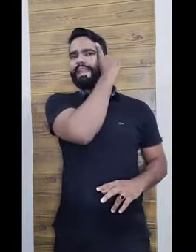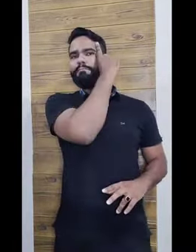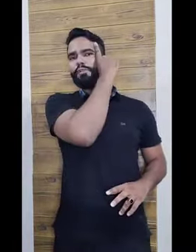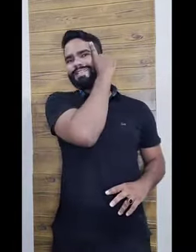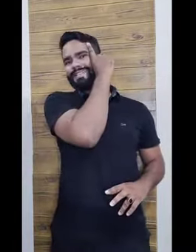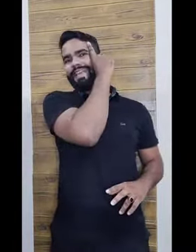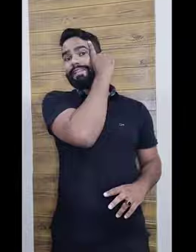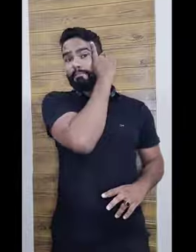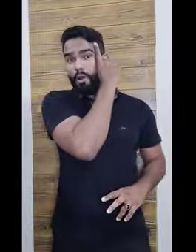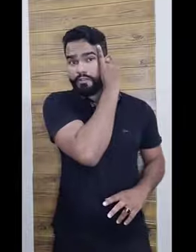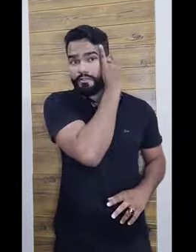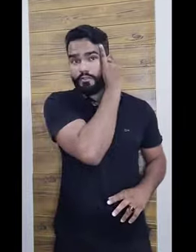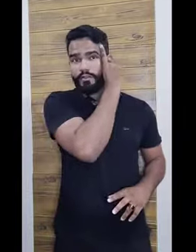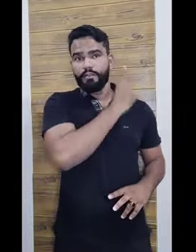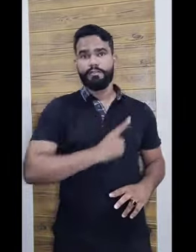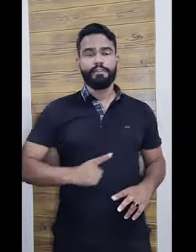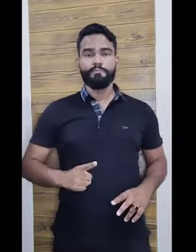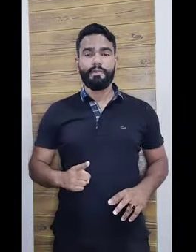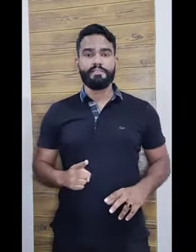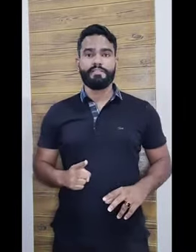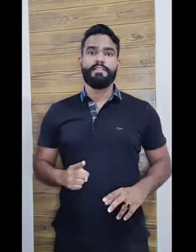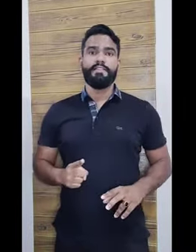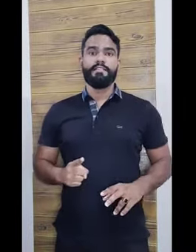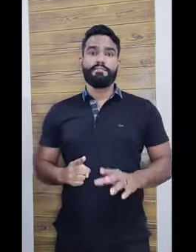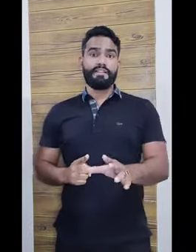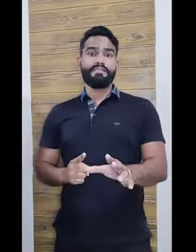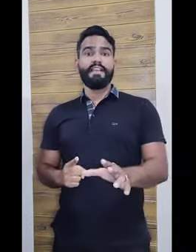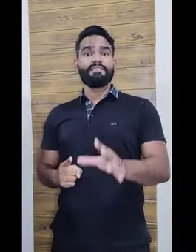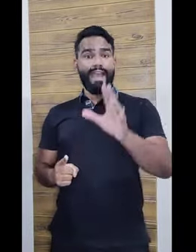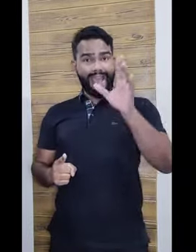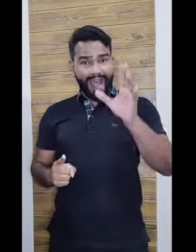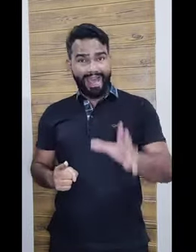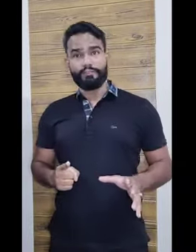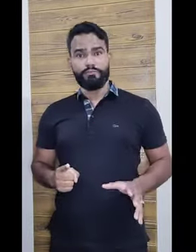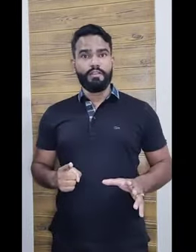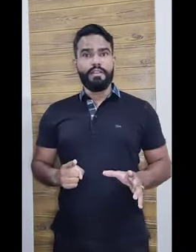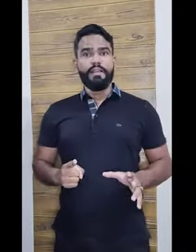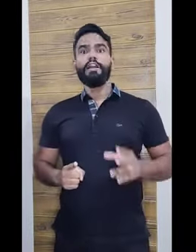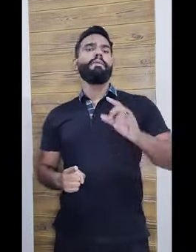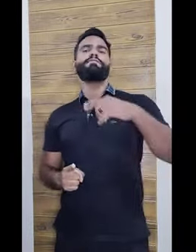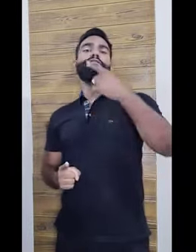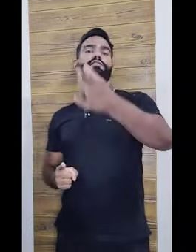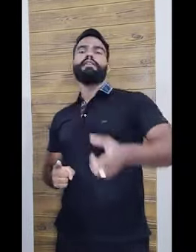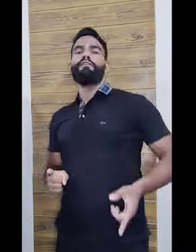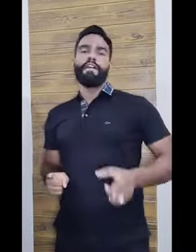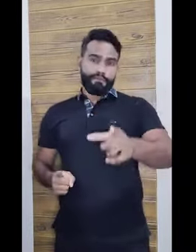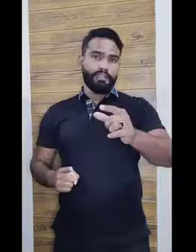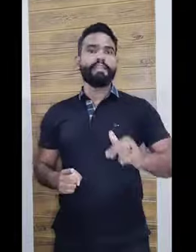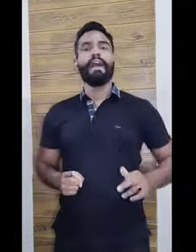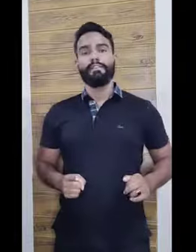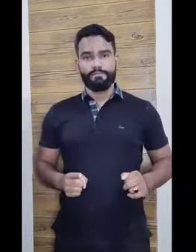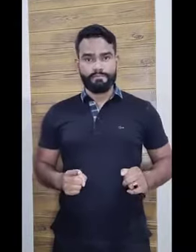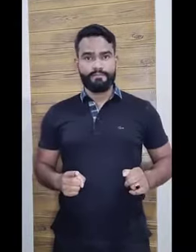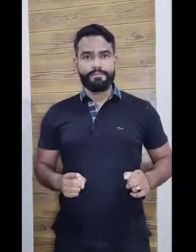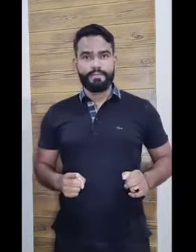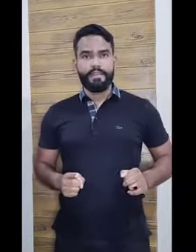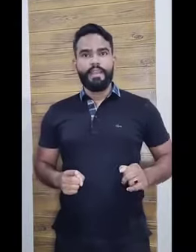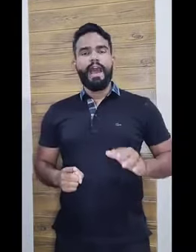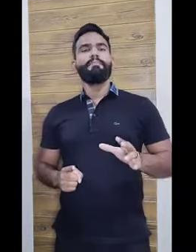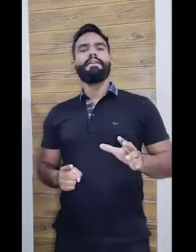têmpora esquerda. Posso? Não, não pode. Se você fizer isso, está errado. Não, mas o fulano está errado. Ah, mas eu